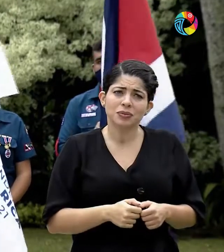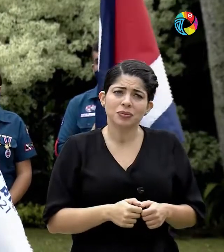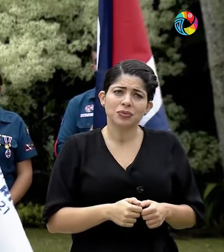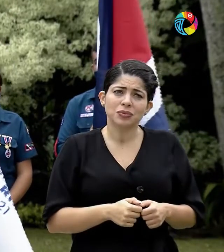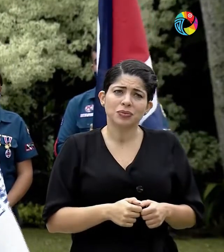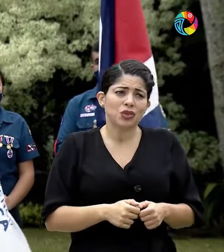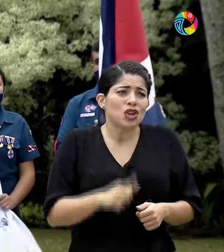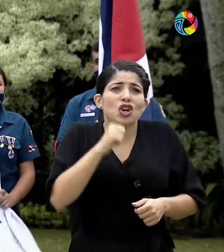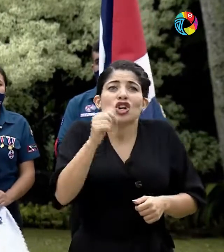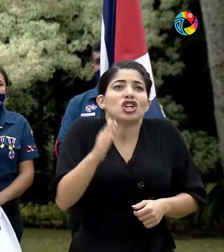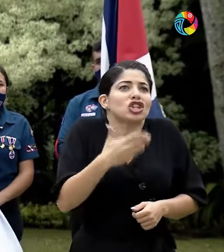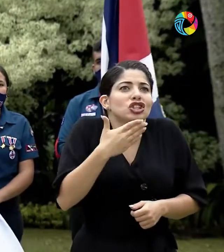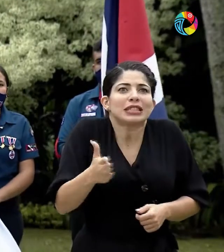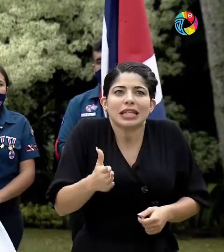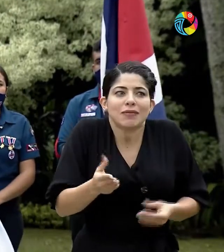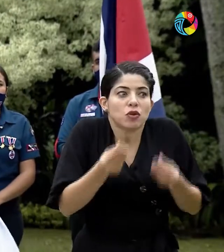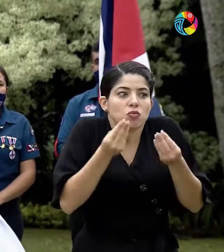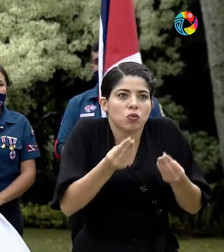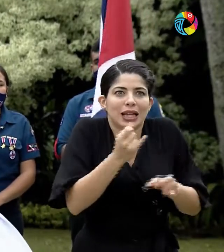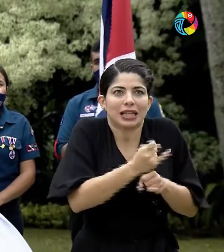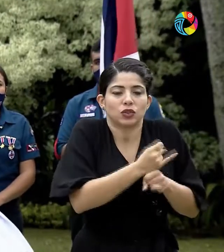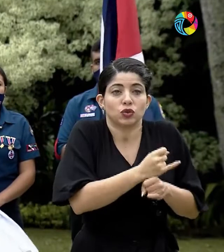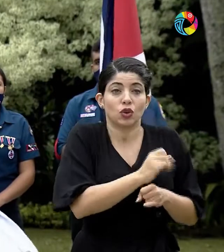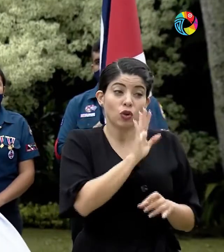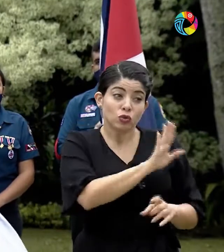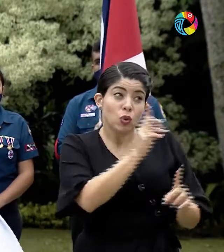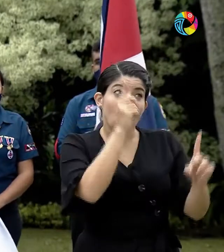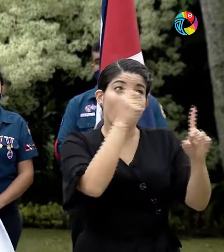No sirven como deberían servir.